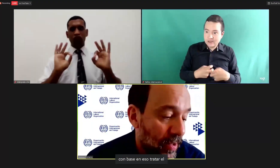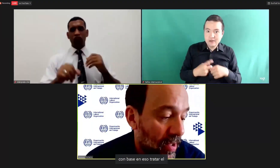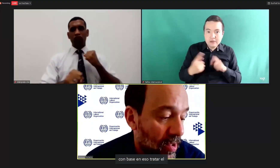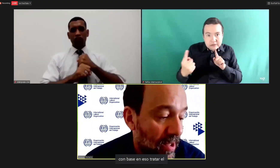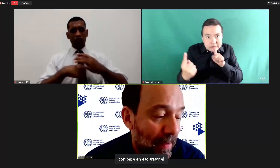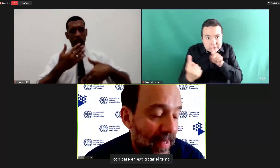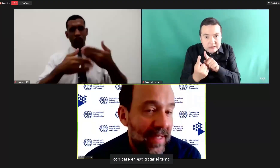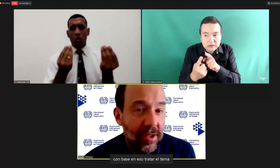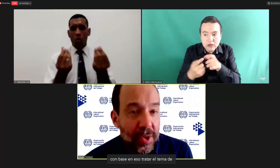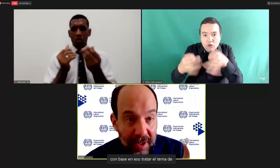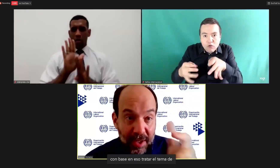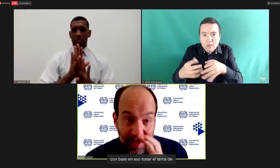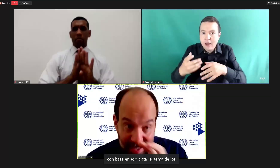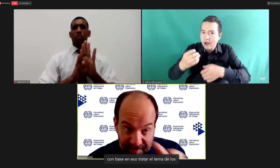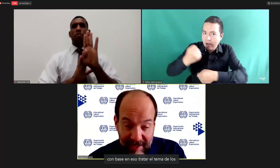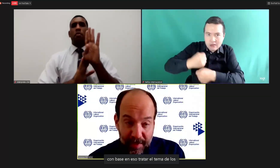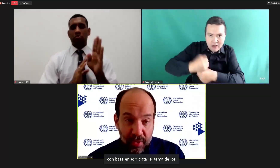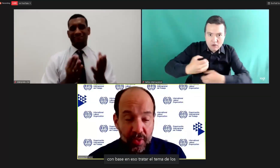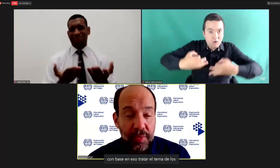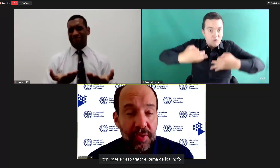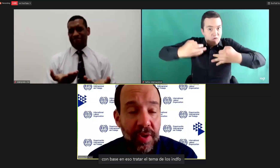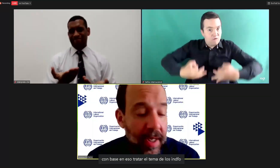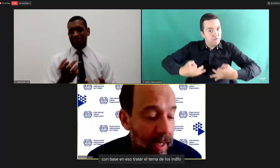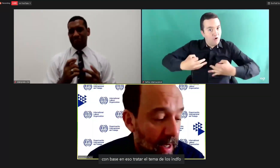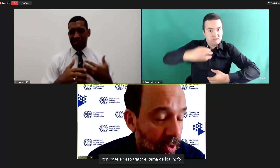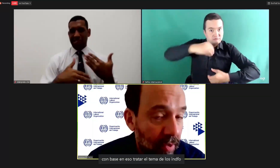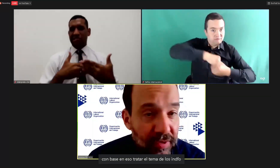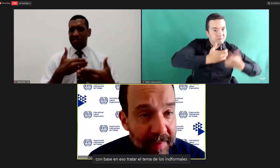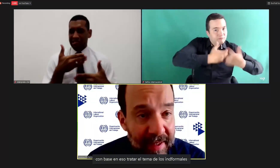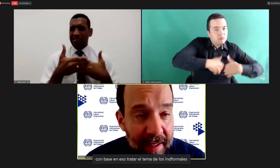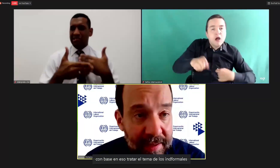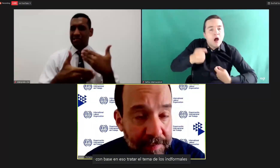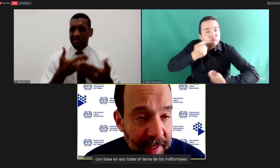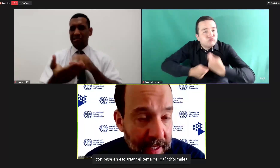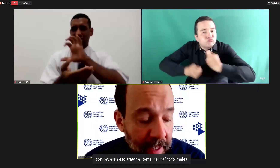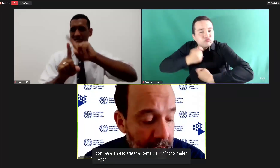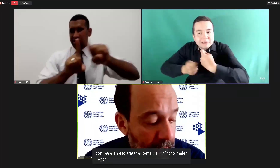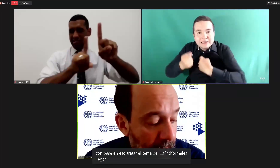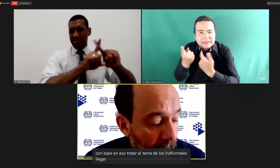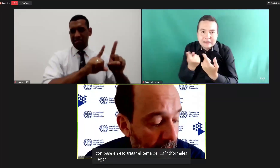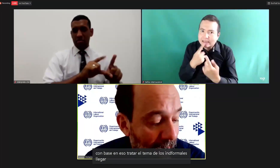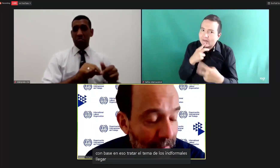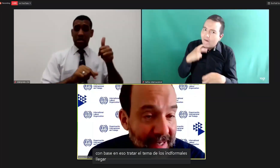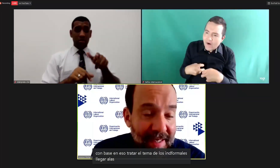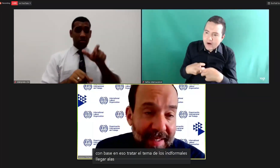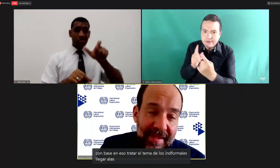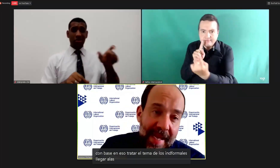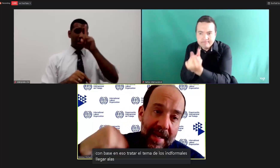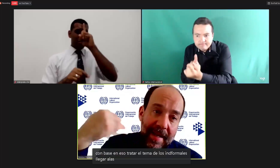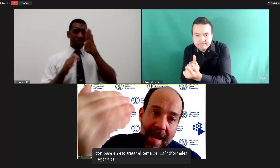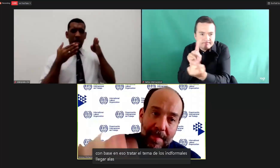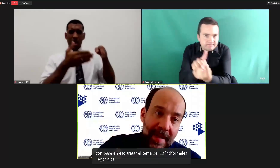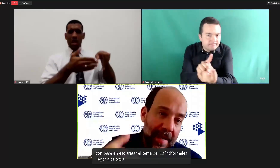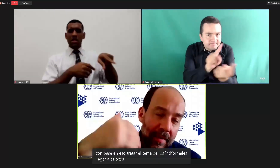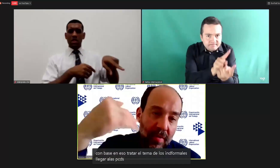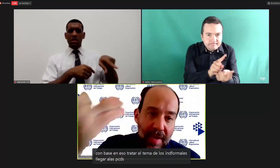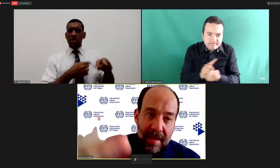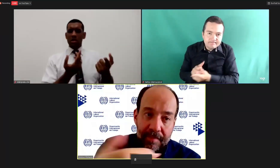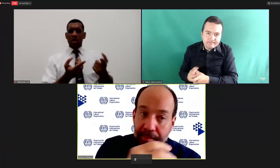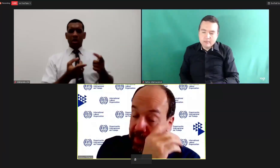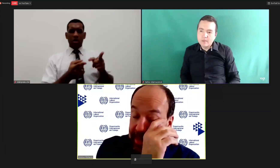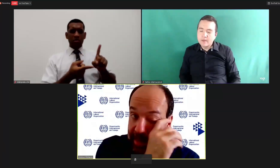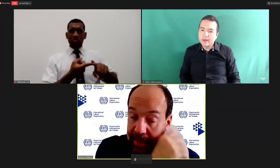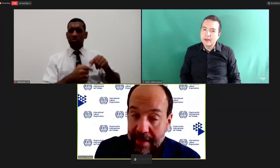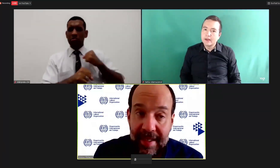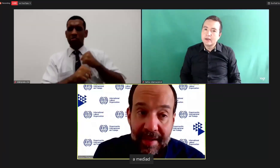especial a las personas con discapacidad. Entonces, políticas específicas para estos grupos son fundamentales. A la medida que se reabre la